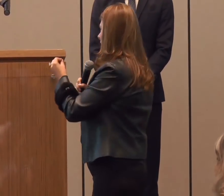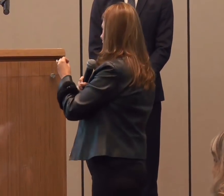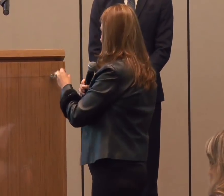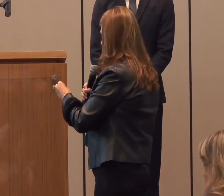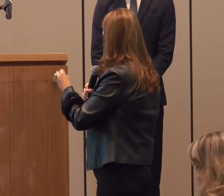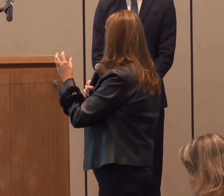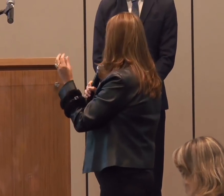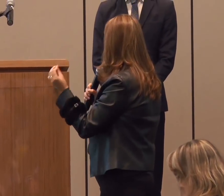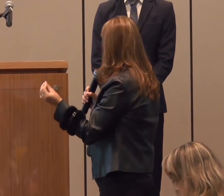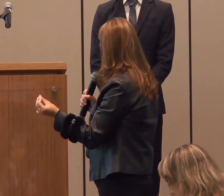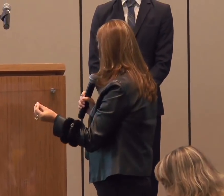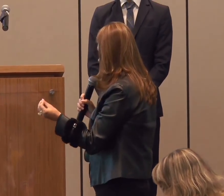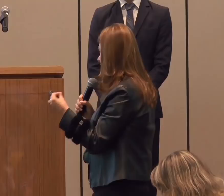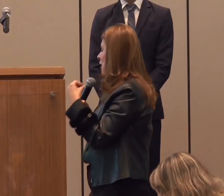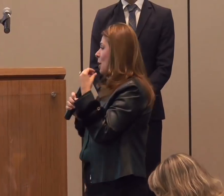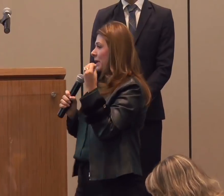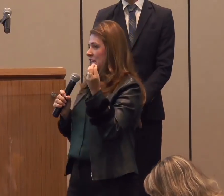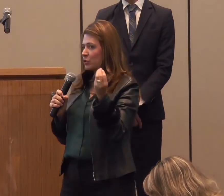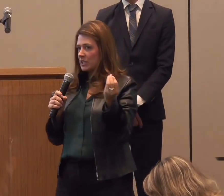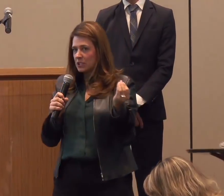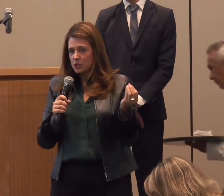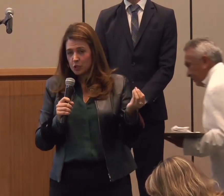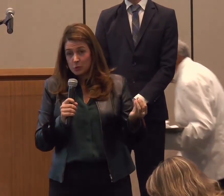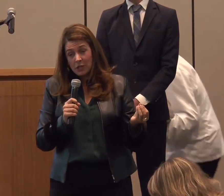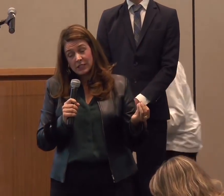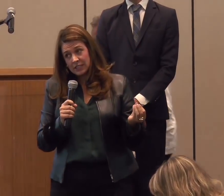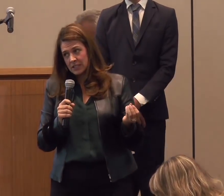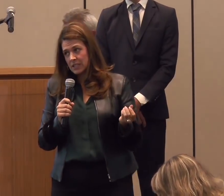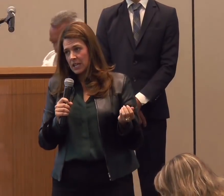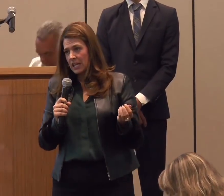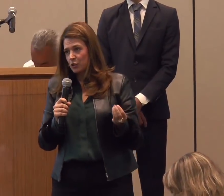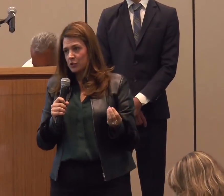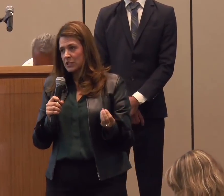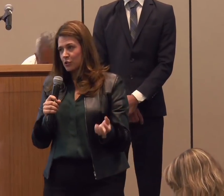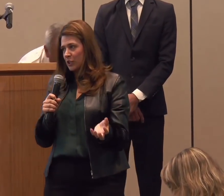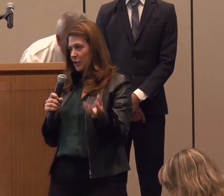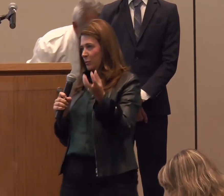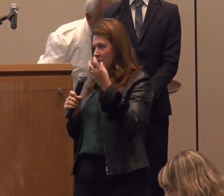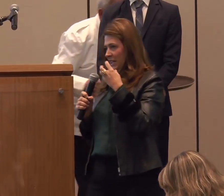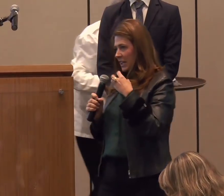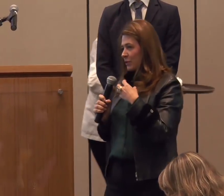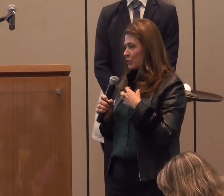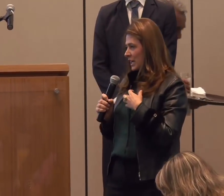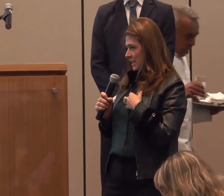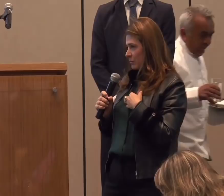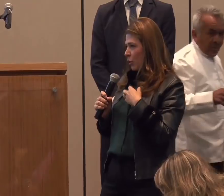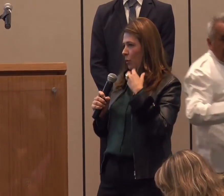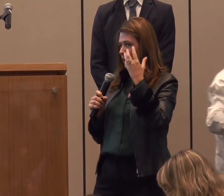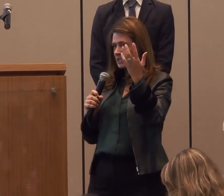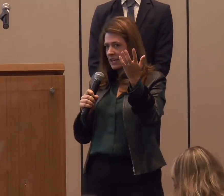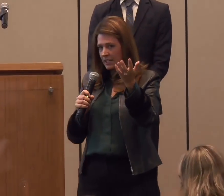pequeños y medianos hoteleros de acuerdo a la ley que se tiene para las ciudades de 200 mil habitantes entonces los hoteleros pueden llegar a la fiduciaria